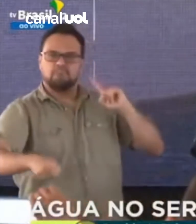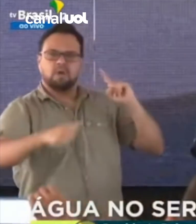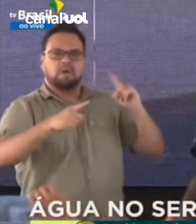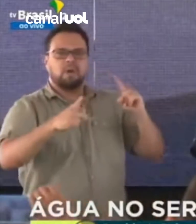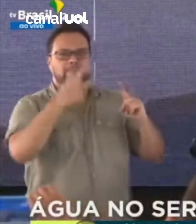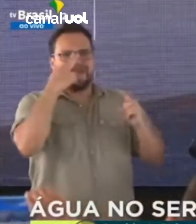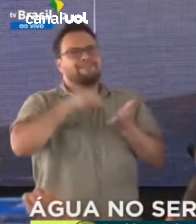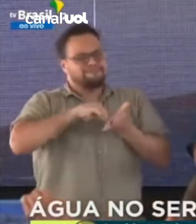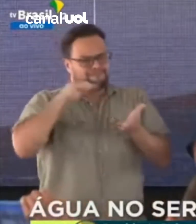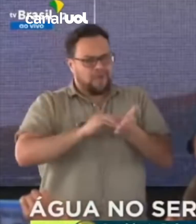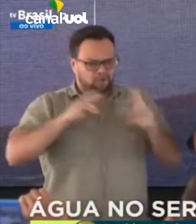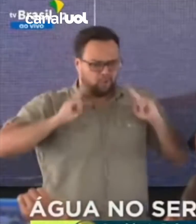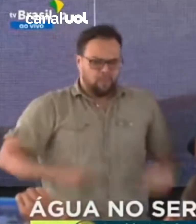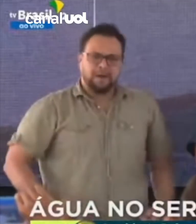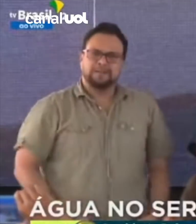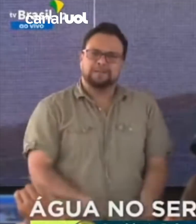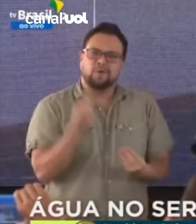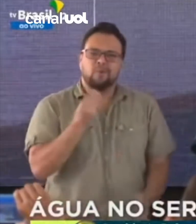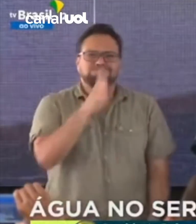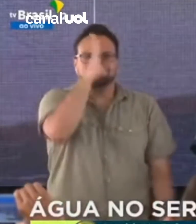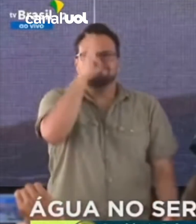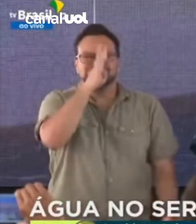desumana. Tanto é que hoje,